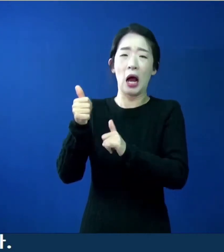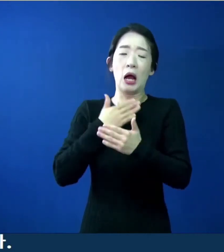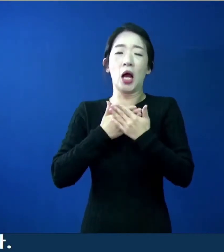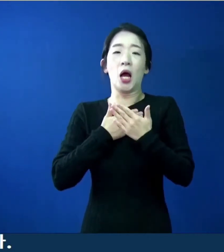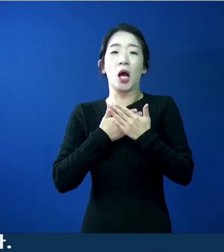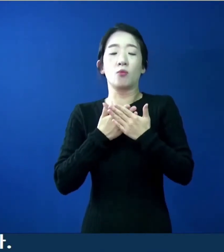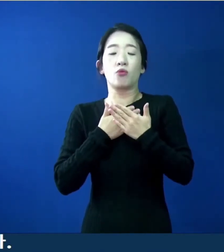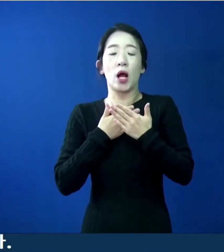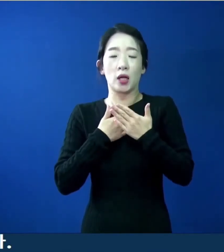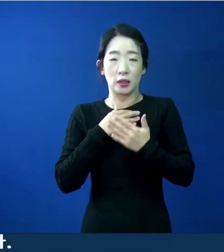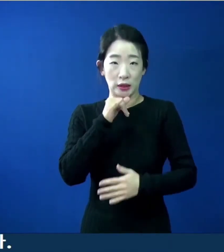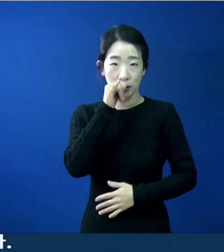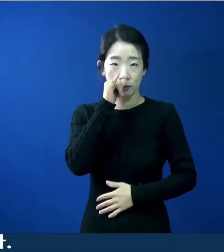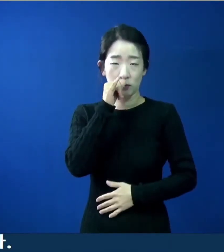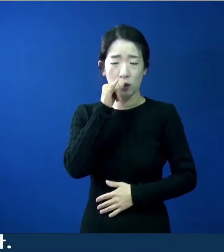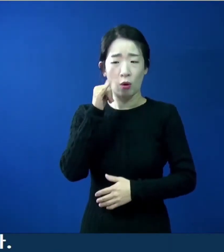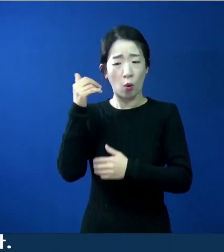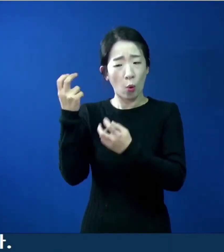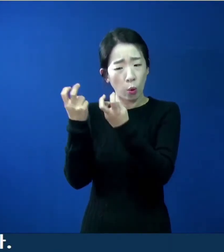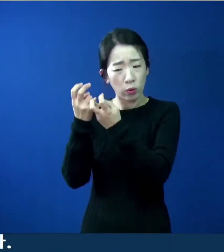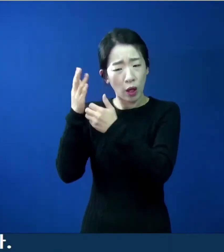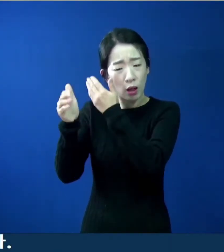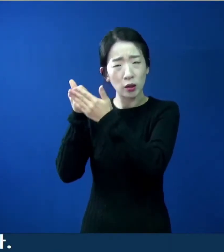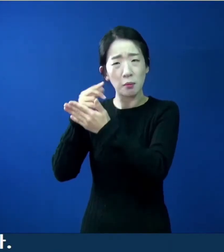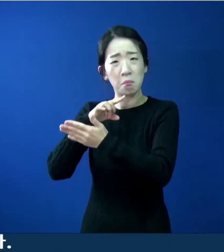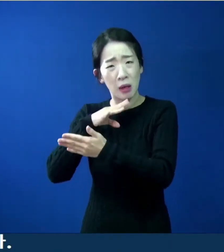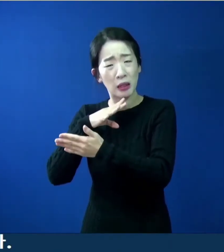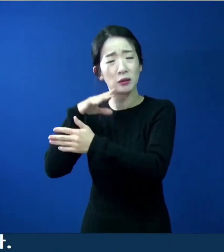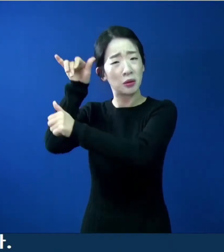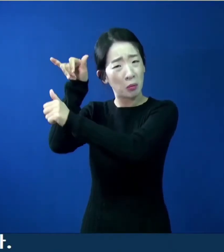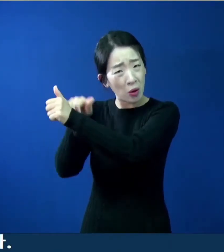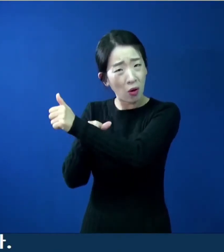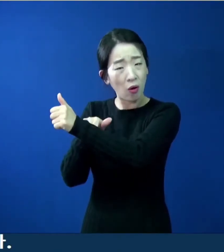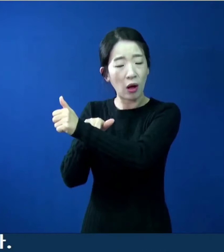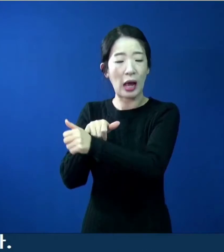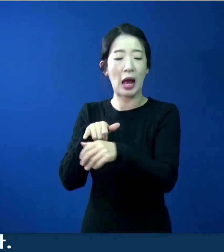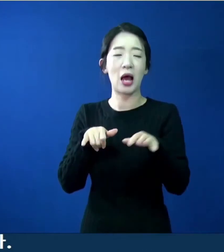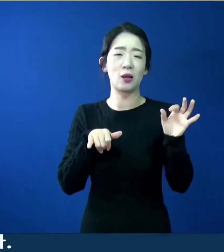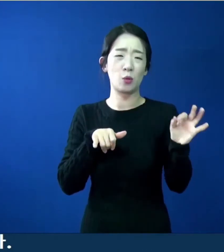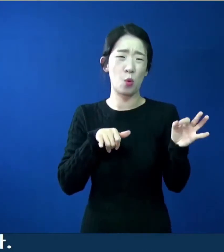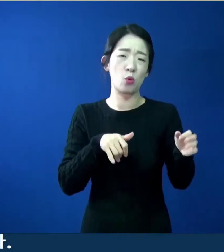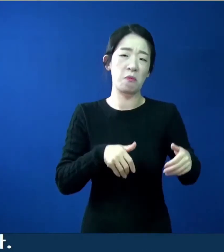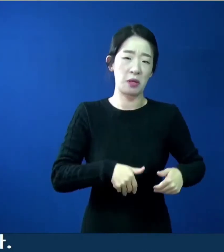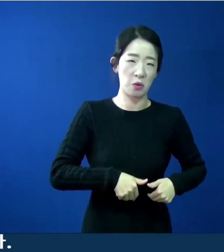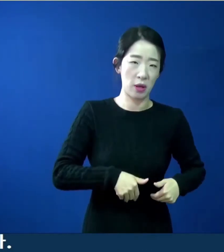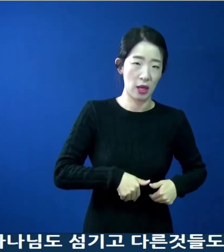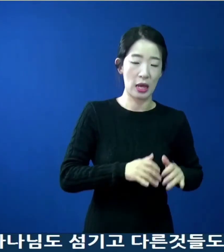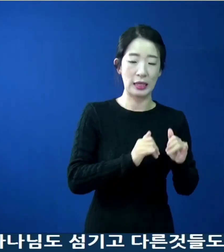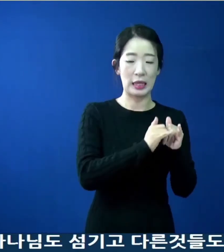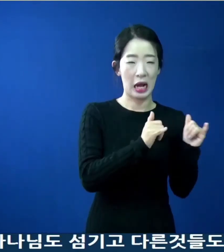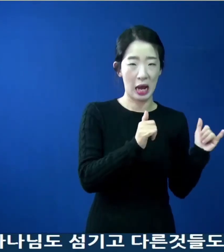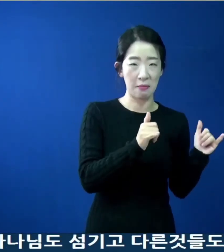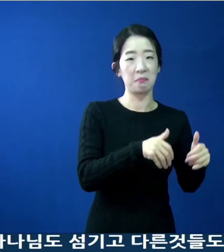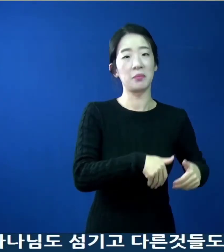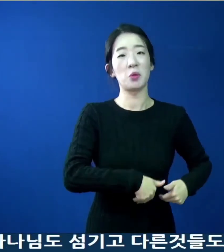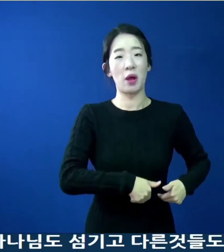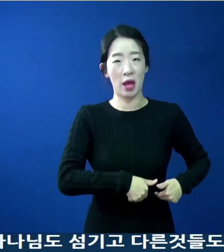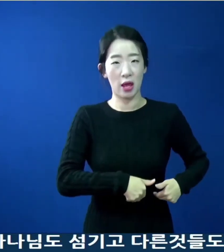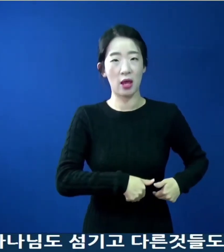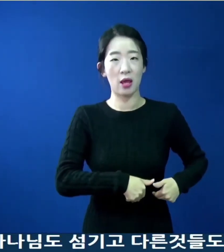듭니다. 어떻게 하나님만 섬겨? 그래, 돈도 좀 있어야 되고 사람도 좀 있어야